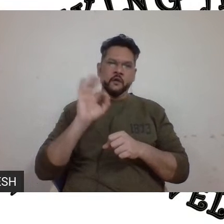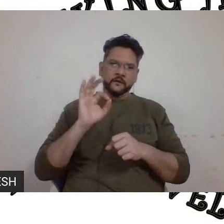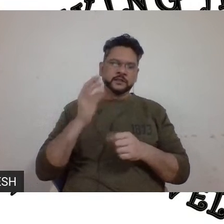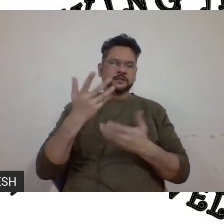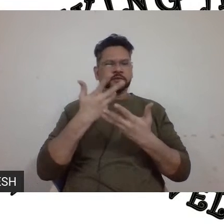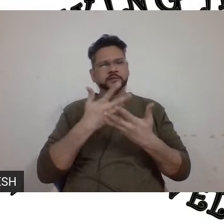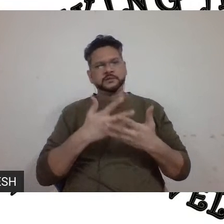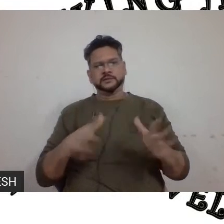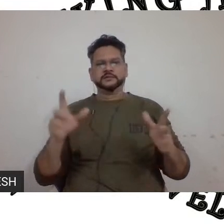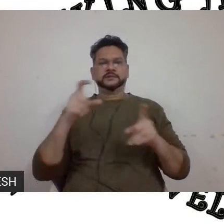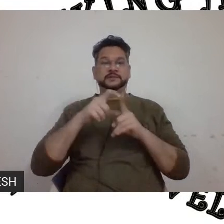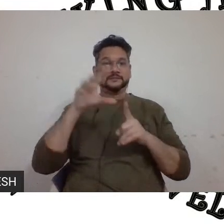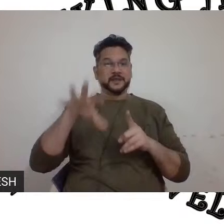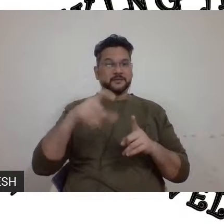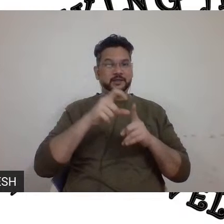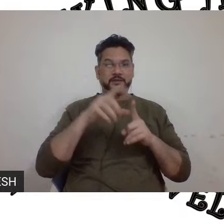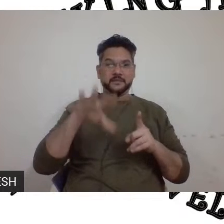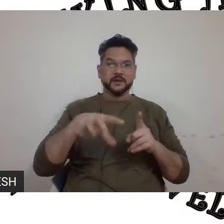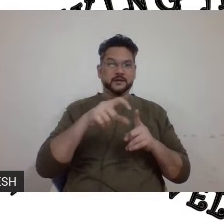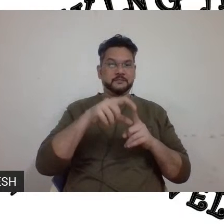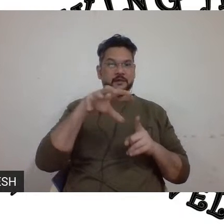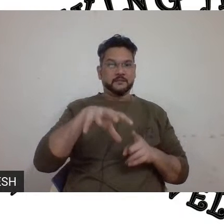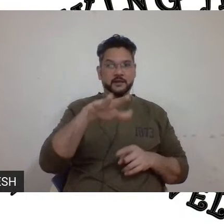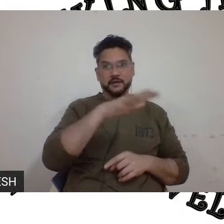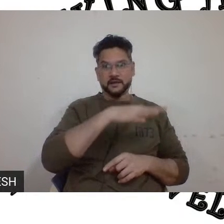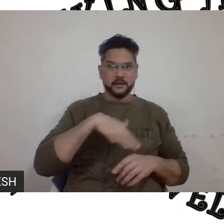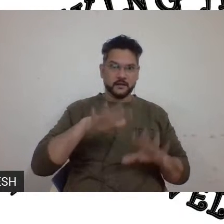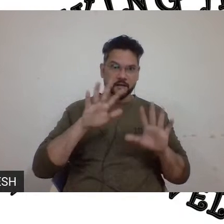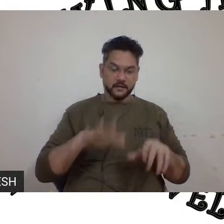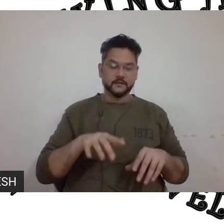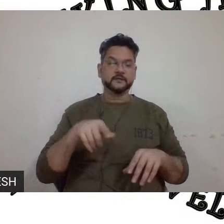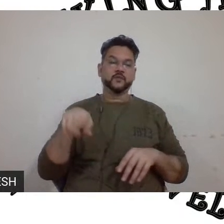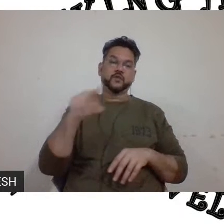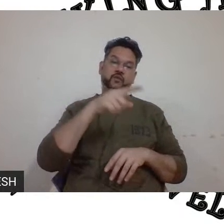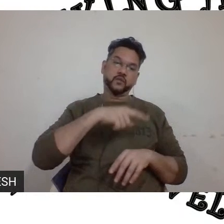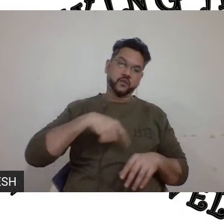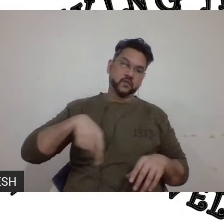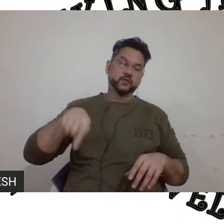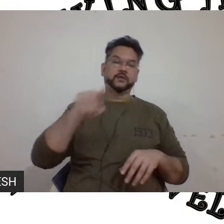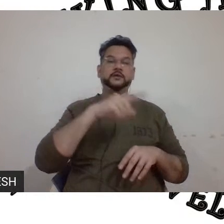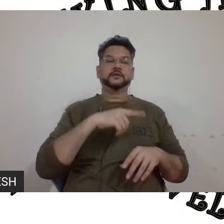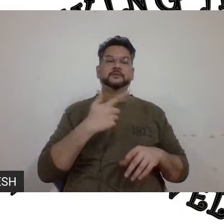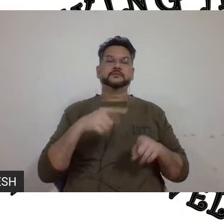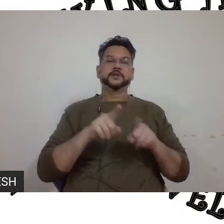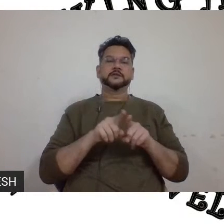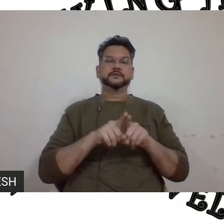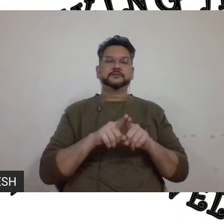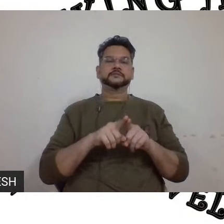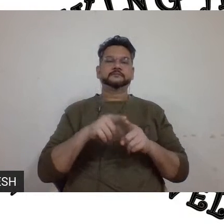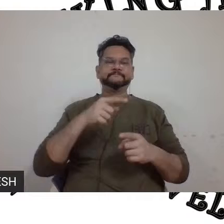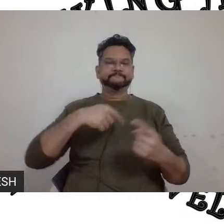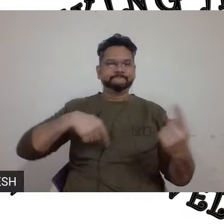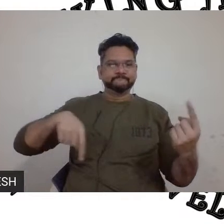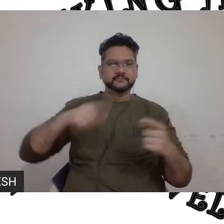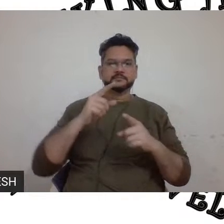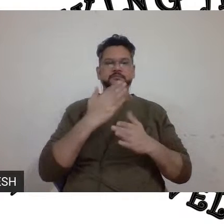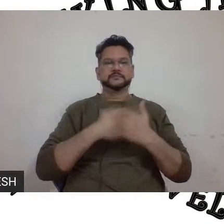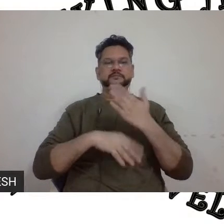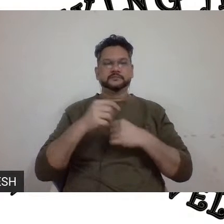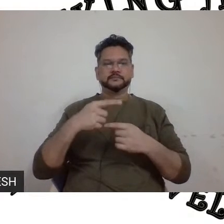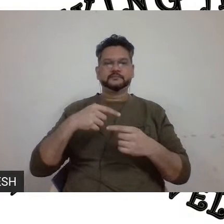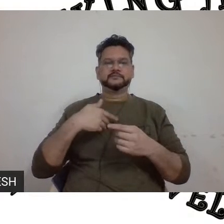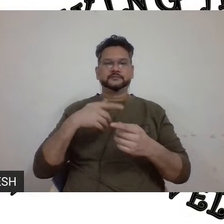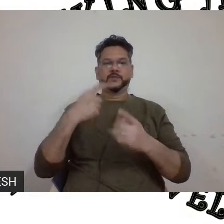भी डिपार्टमेंट हैं, हर जगह पर सर्कुलेशन उनका किया जा सके, उनको सर्कुलेट किया जा सके। लेकिन